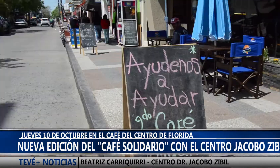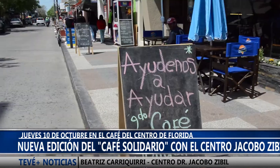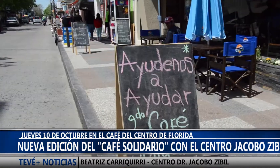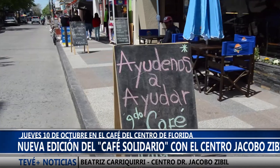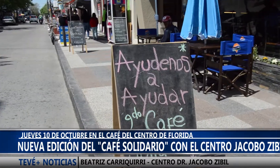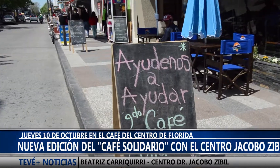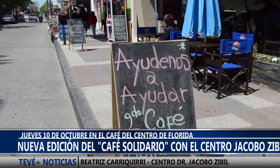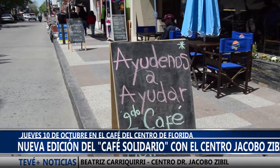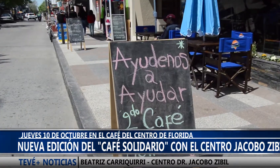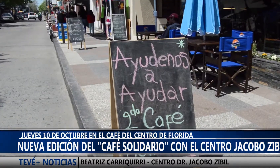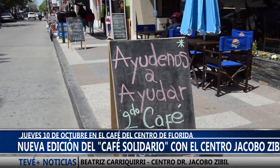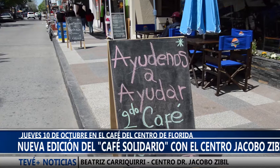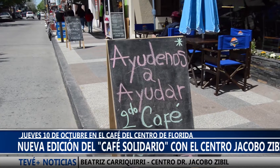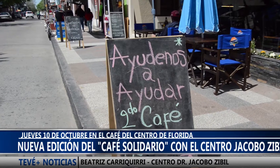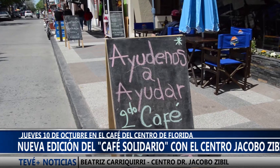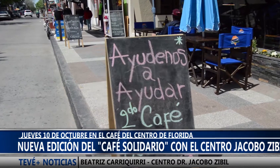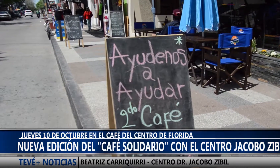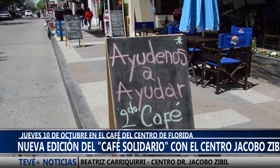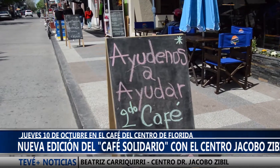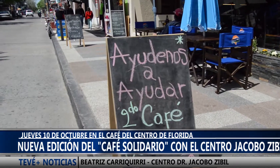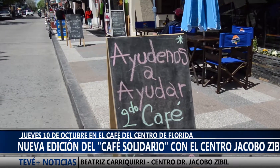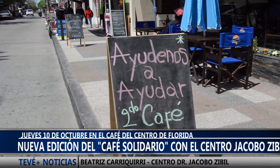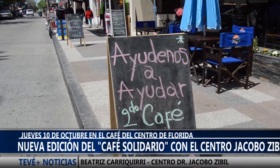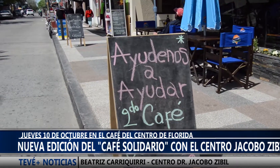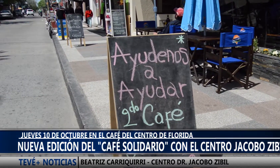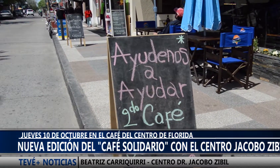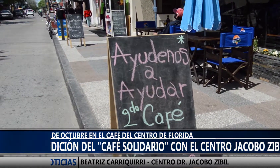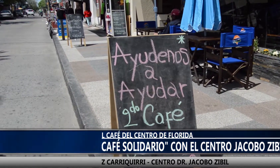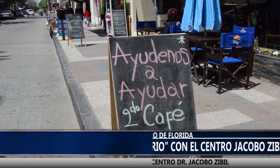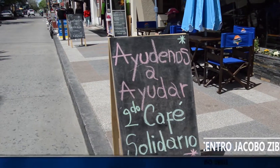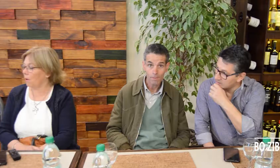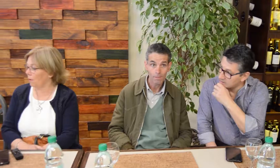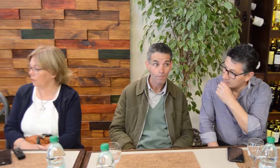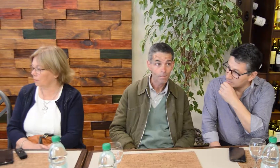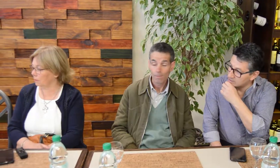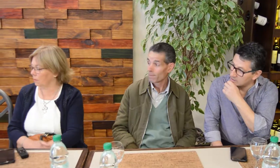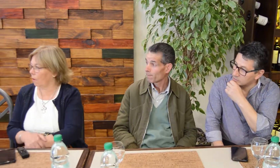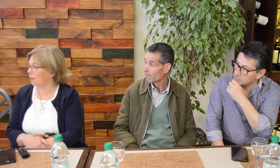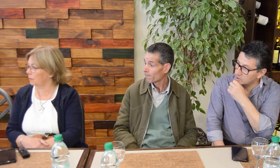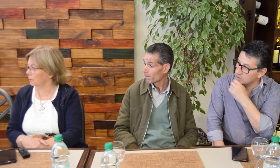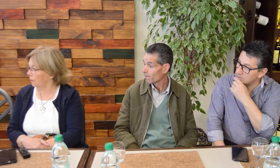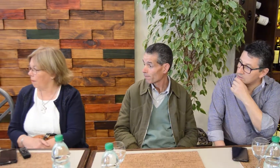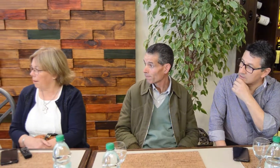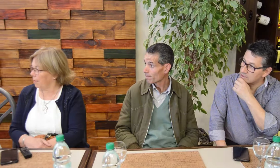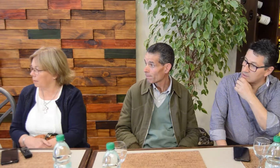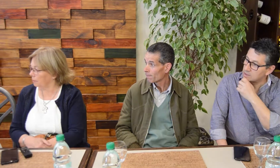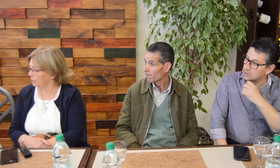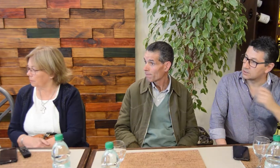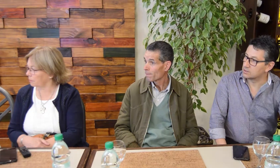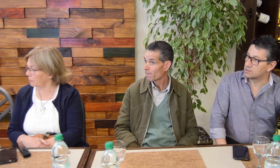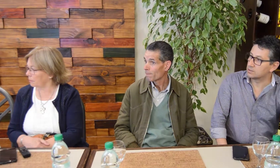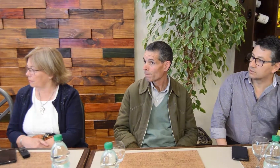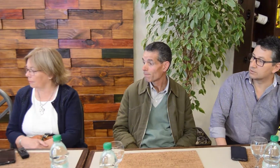centro, del café del centro, perdón, y nos propuso un evento que esperemos sea realmente muy